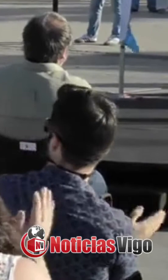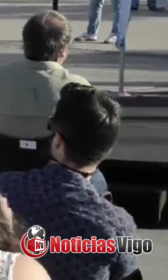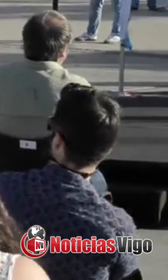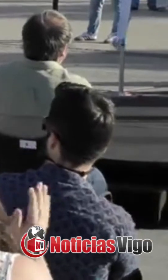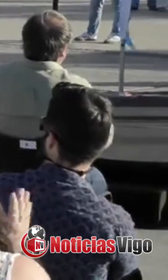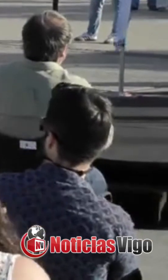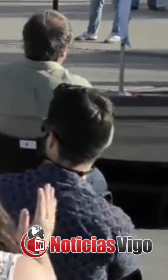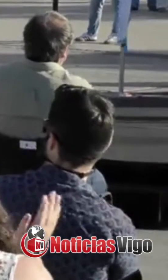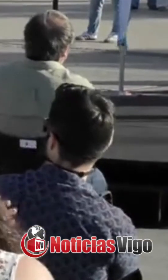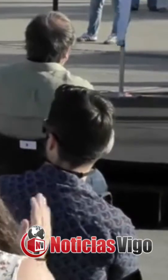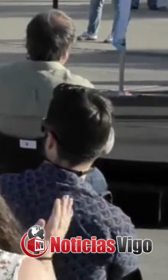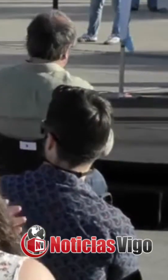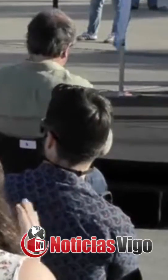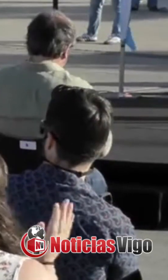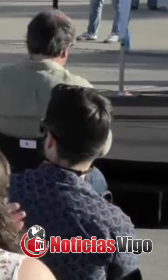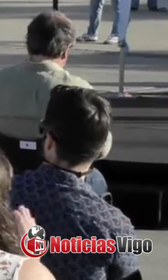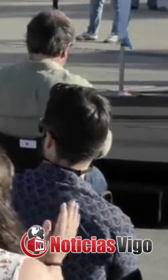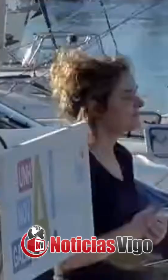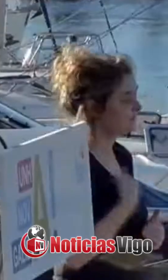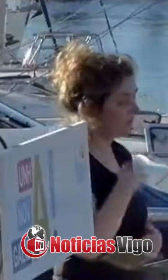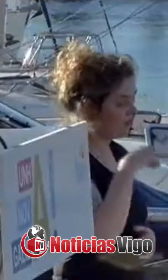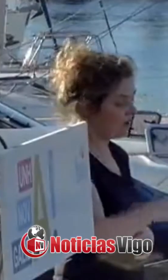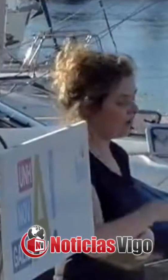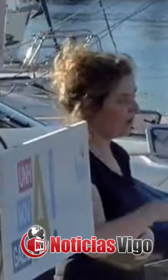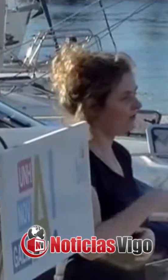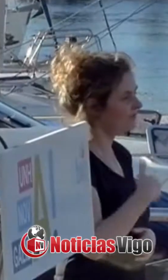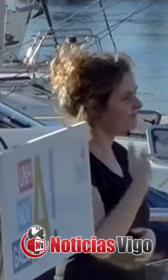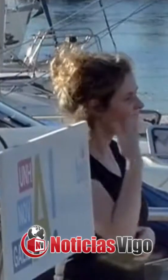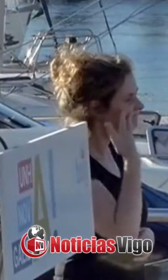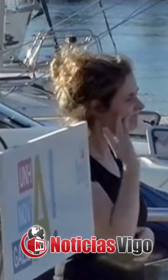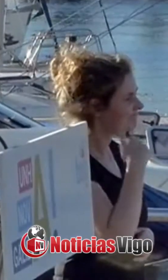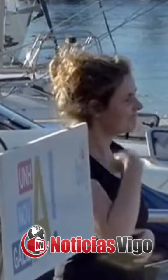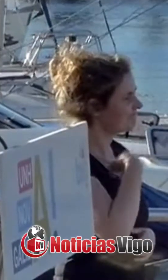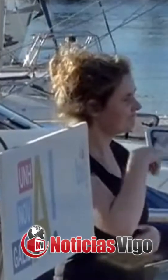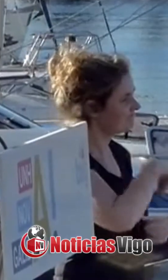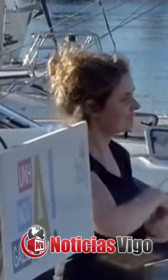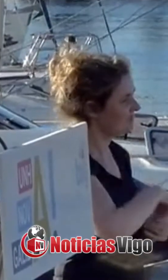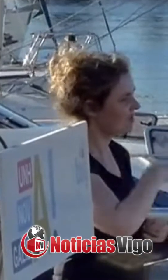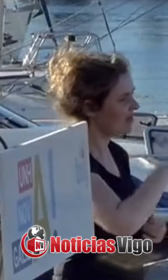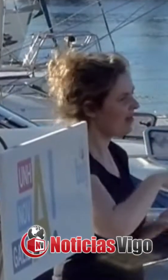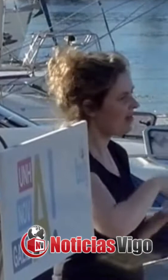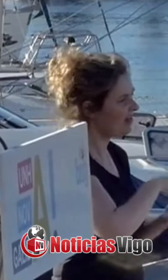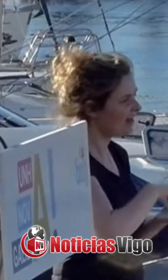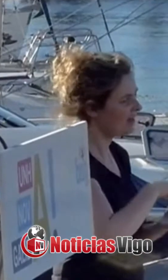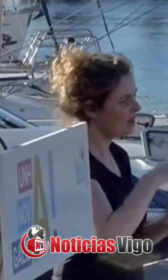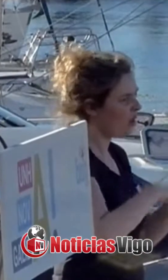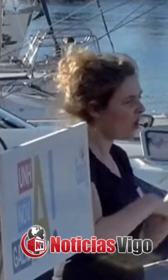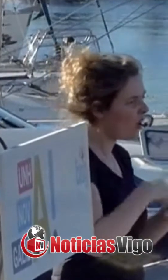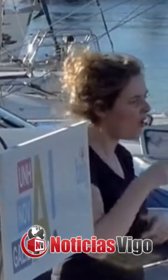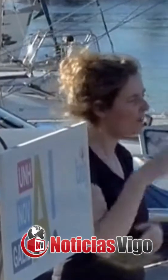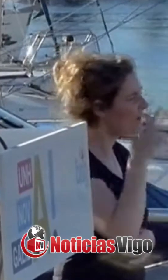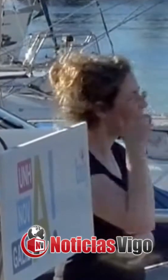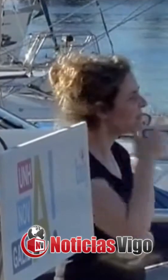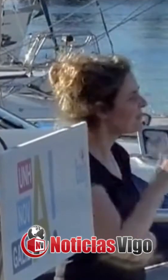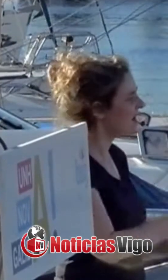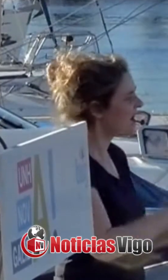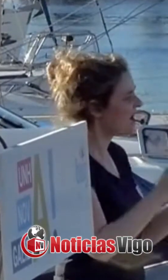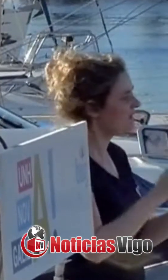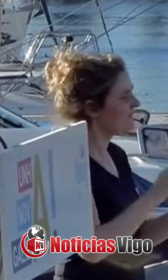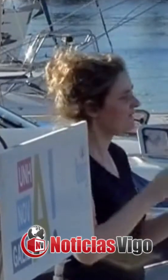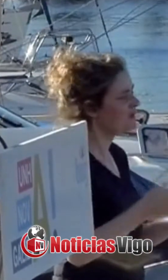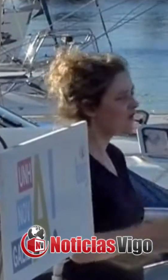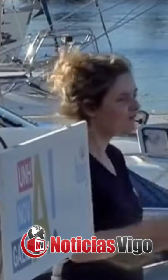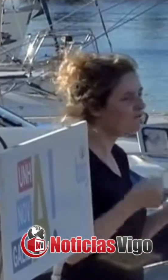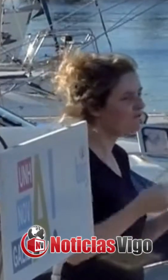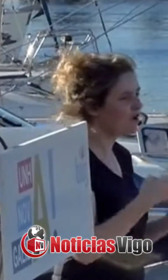É unha honra estar hoxe aquí nesta cidade curtida en mil loitas obreiras, no Vigo da forza